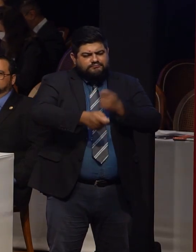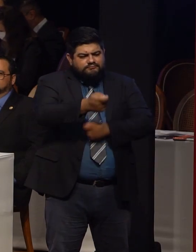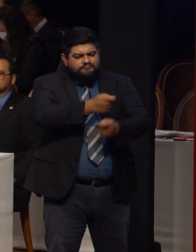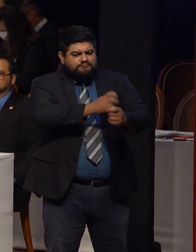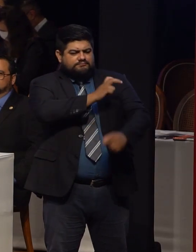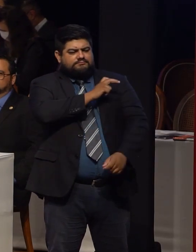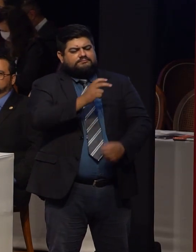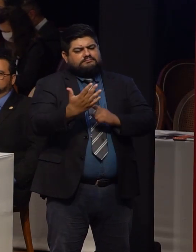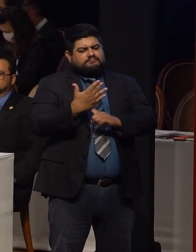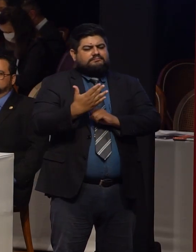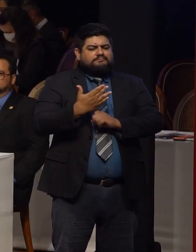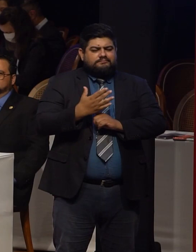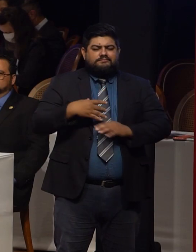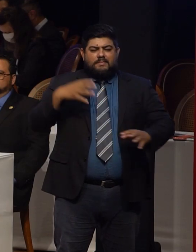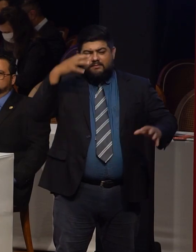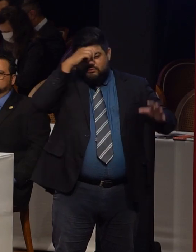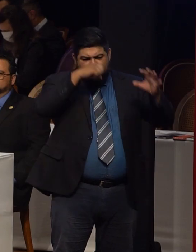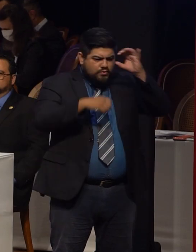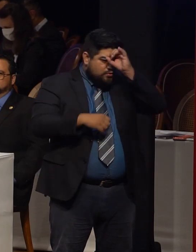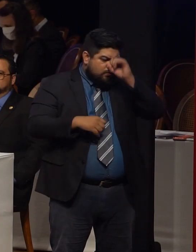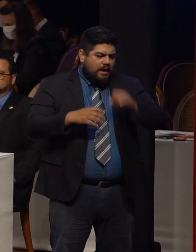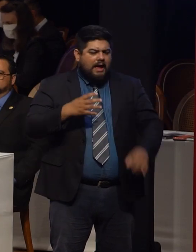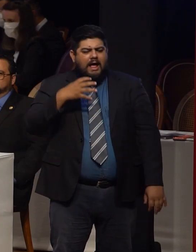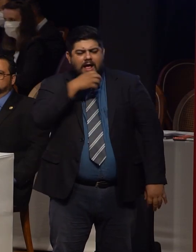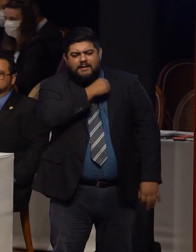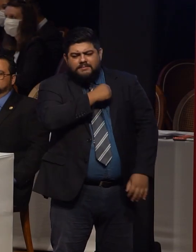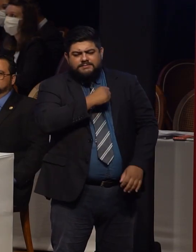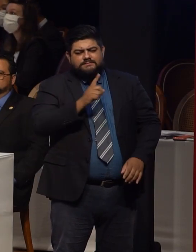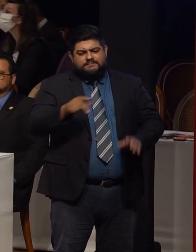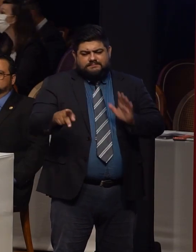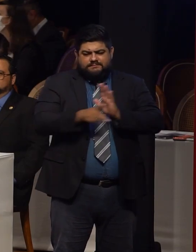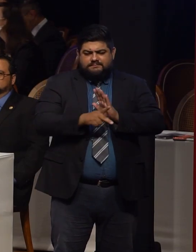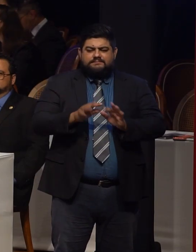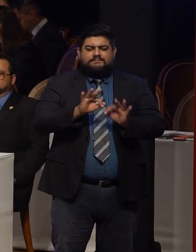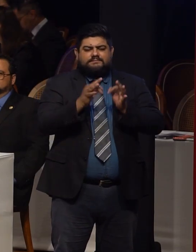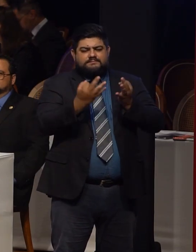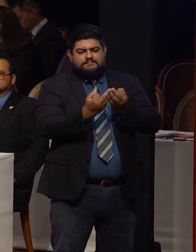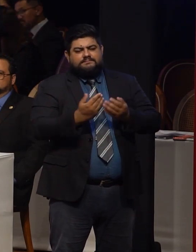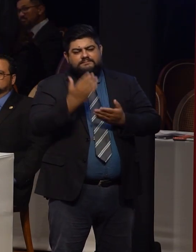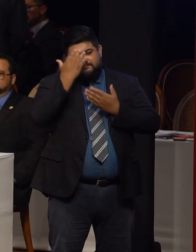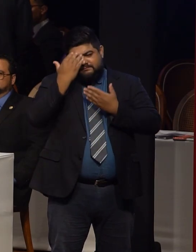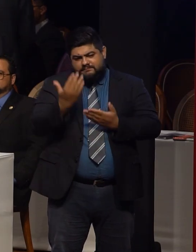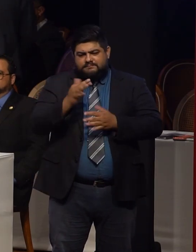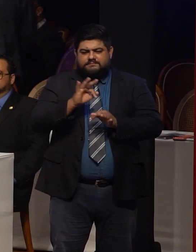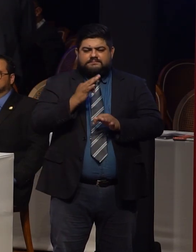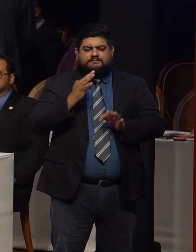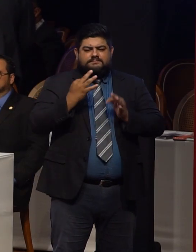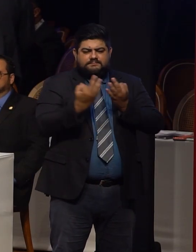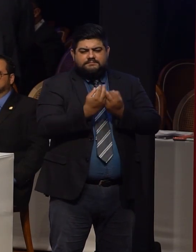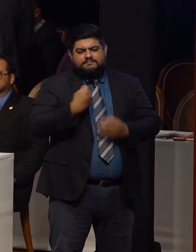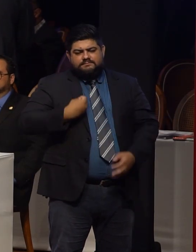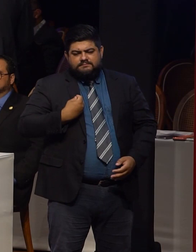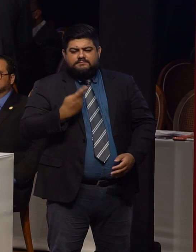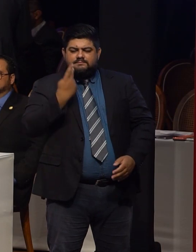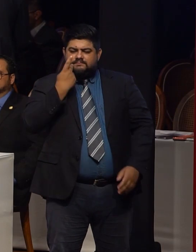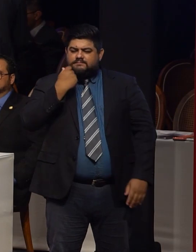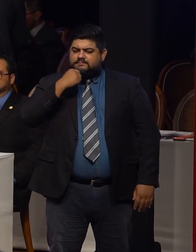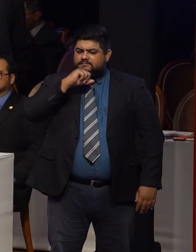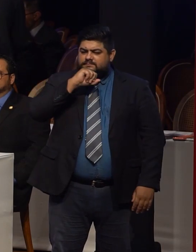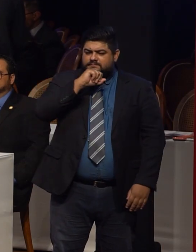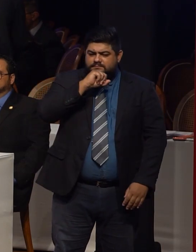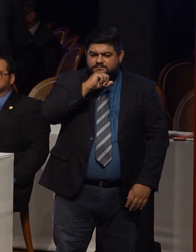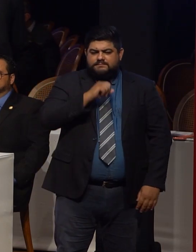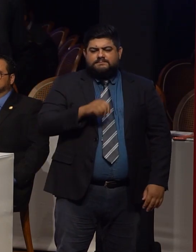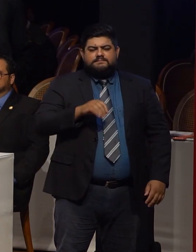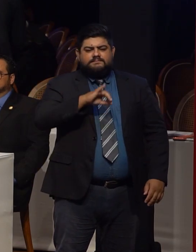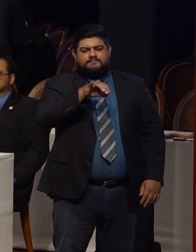muito, né? Eu aprendo rápido essa característica da família. Agradeci a minha família que está aqui presente, né? Meus pais, o